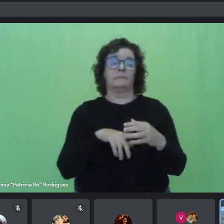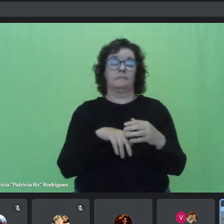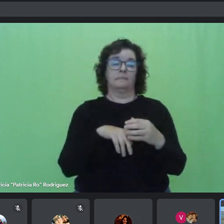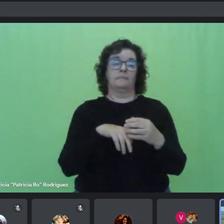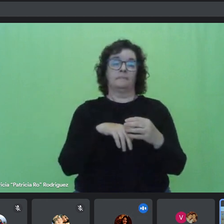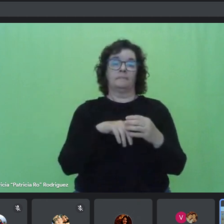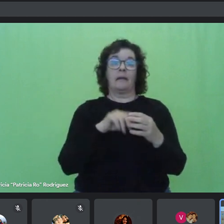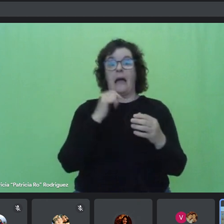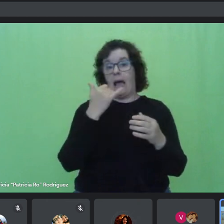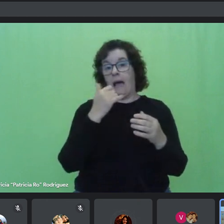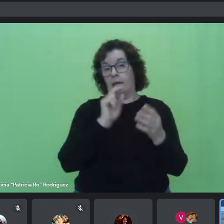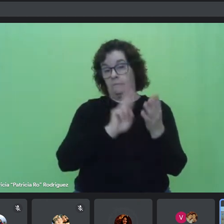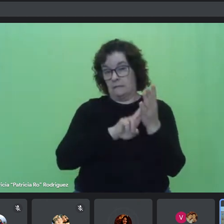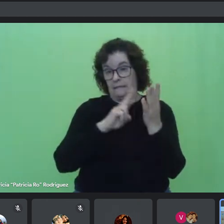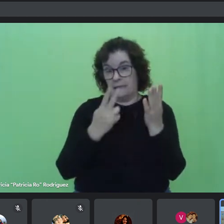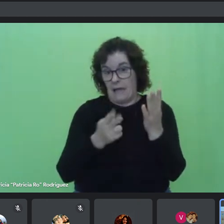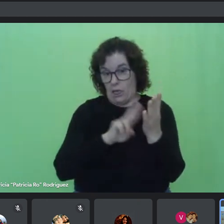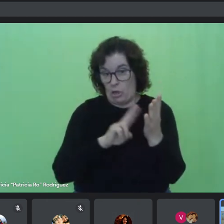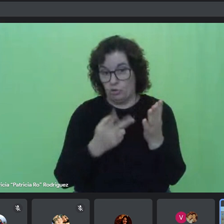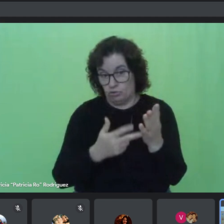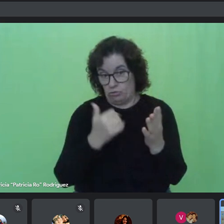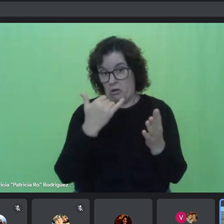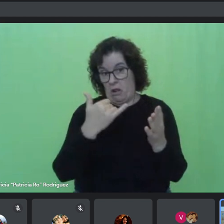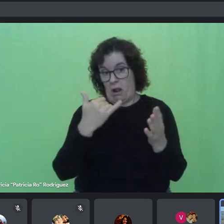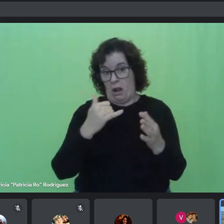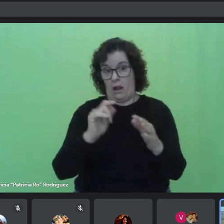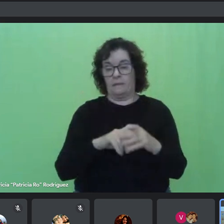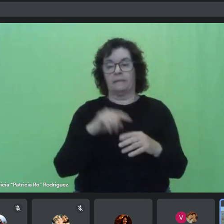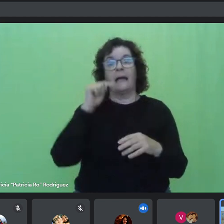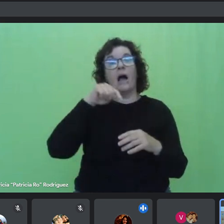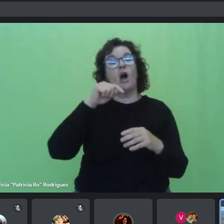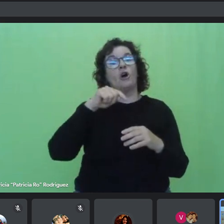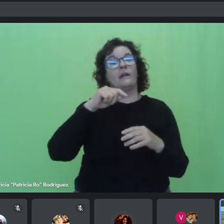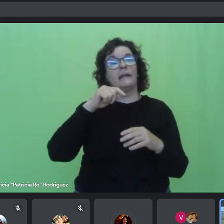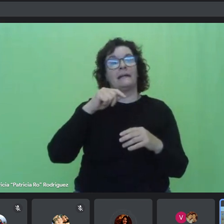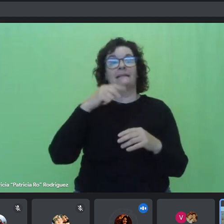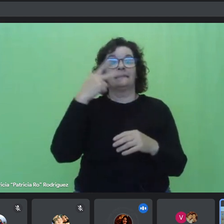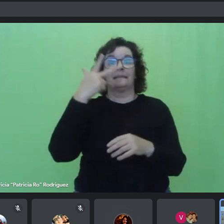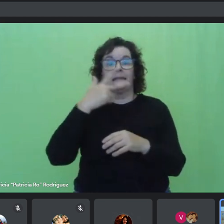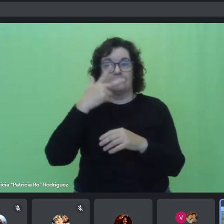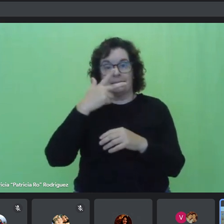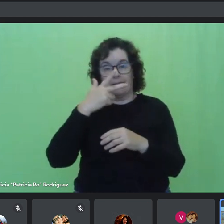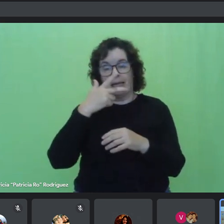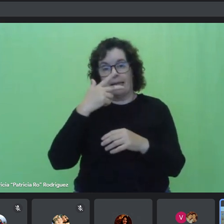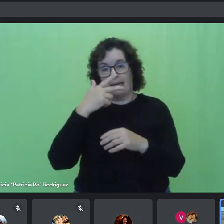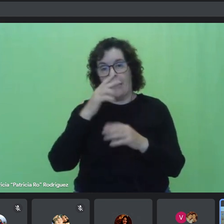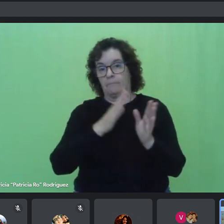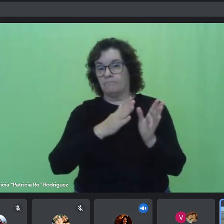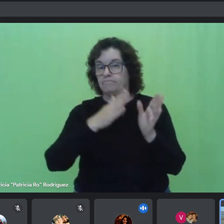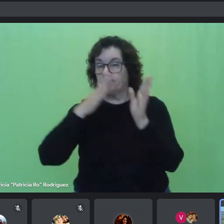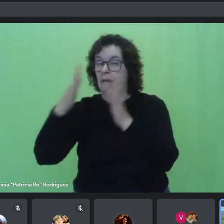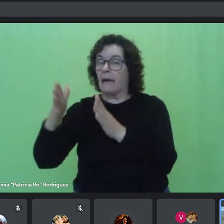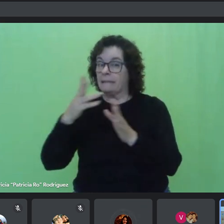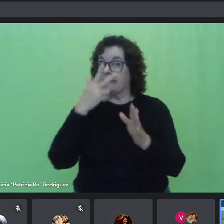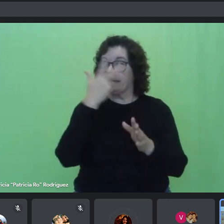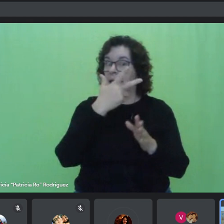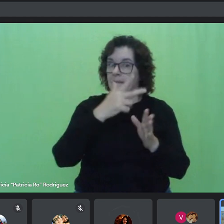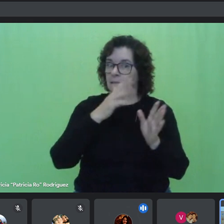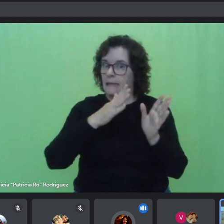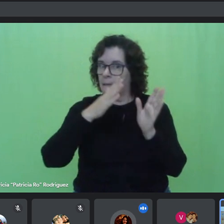Ahora pasamos a la tercera parte, que van a tener